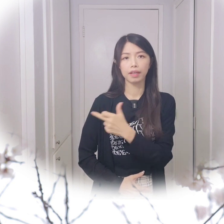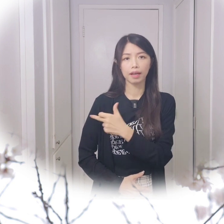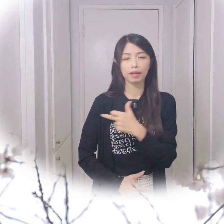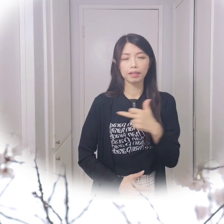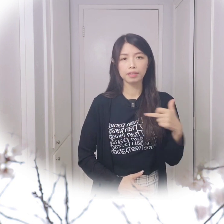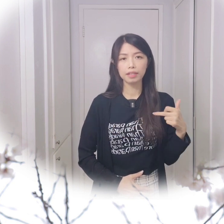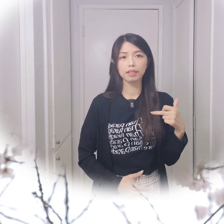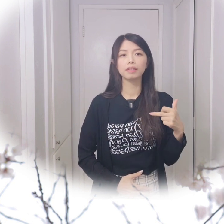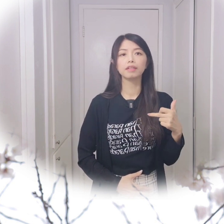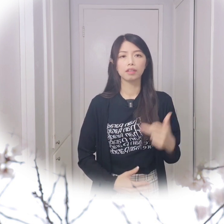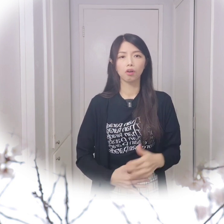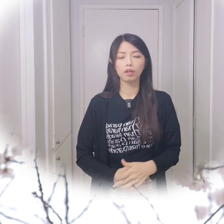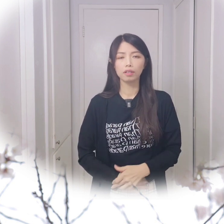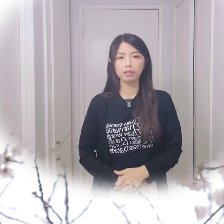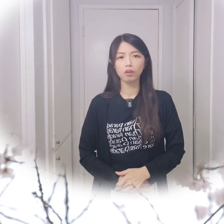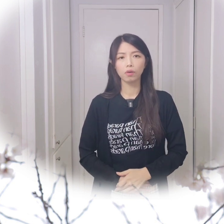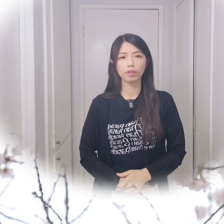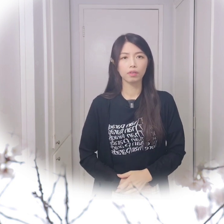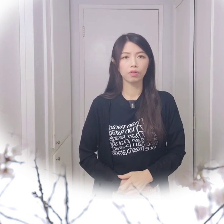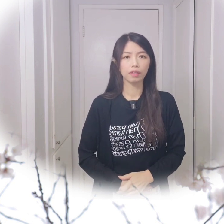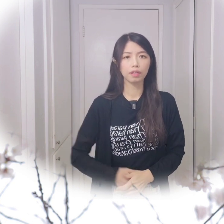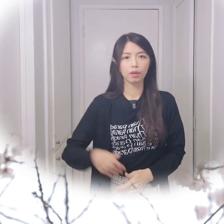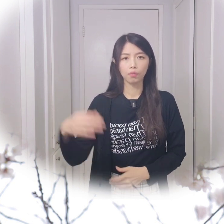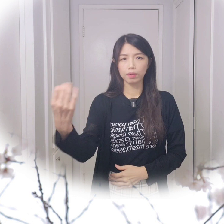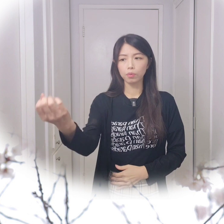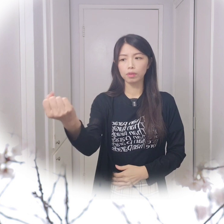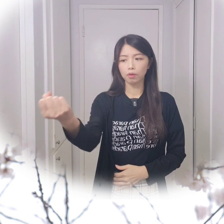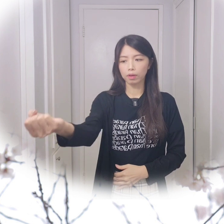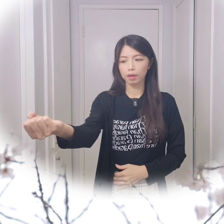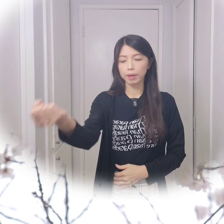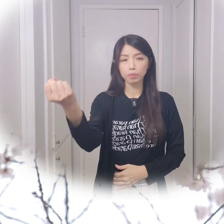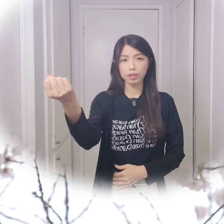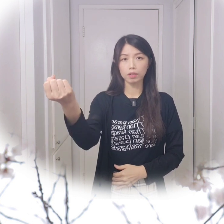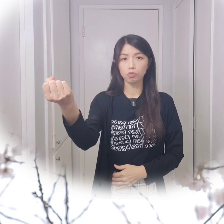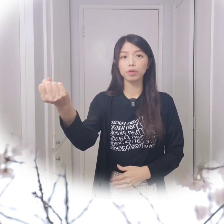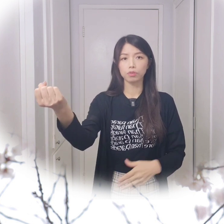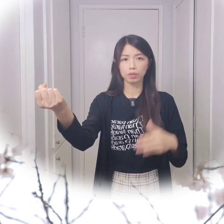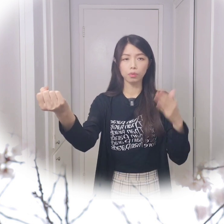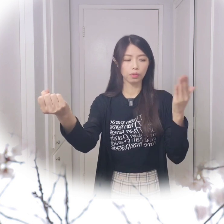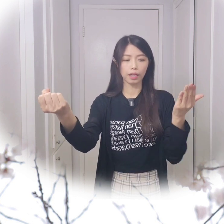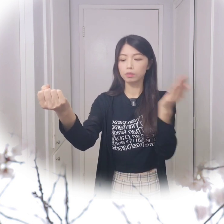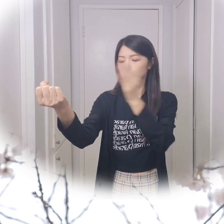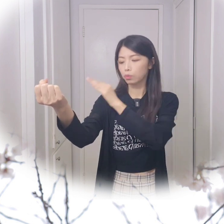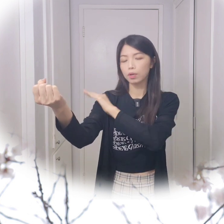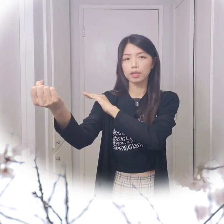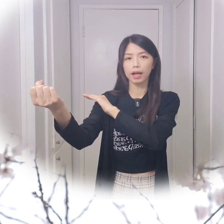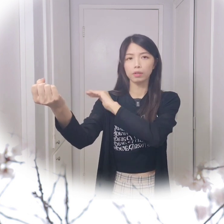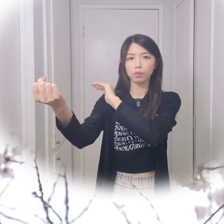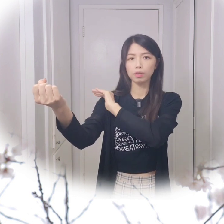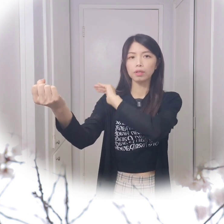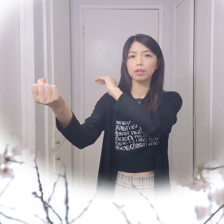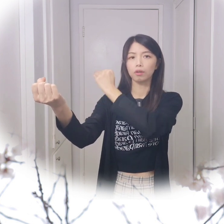대의 수어가 됩니다. 크신 능력 능력이라고 한 대의 수어는 왼손은 이렇게 팔꿈치를 살짝 구부려 주시고 다른 손으로